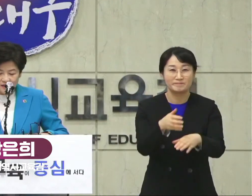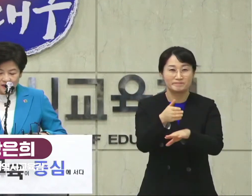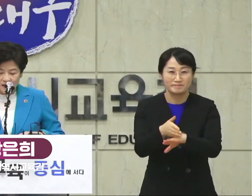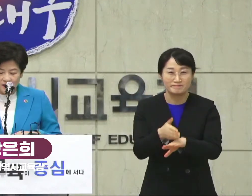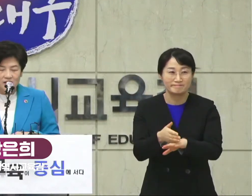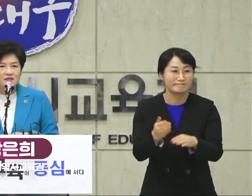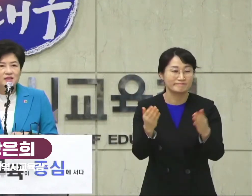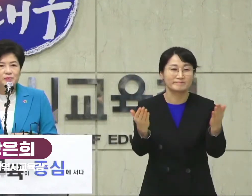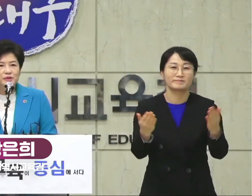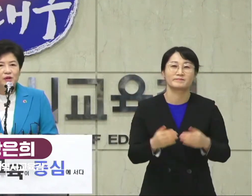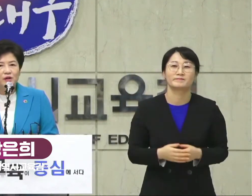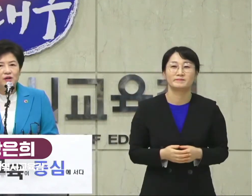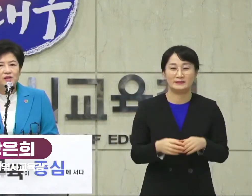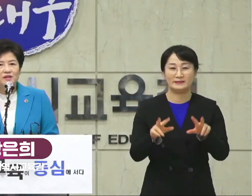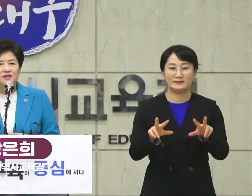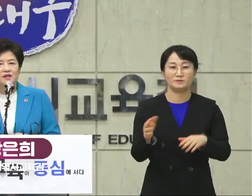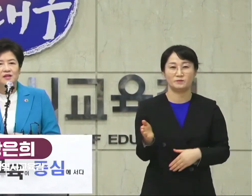감사드립니다.